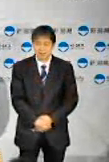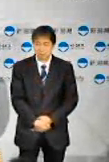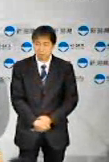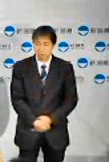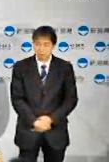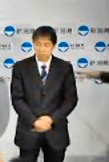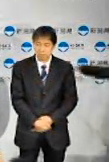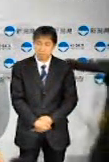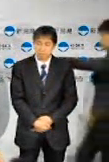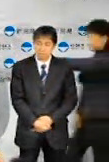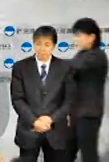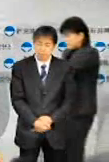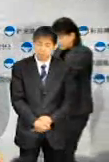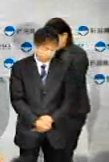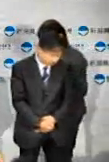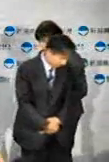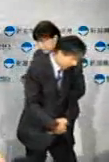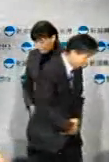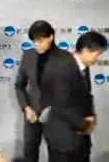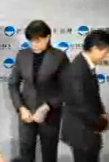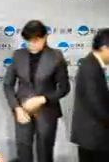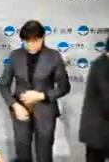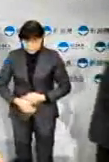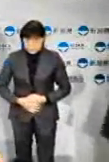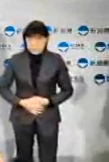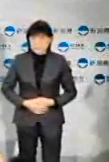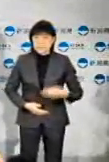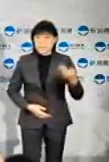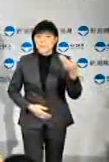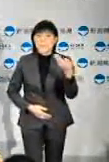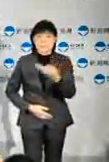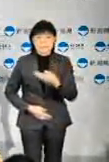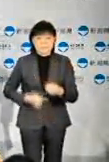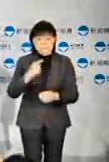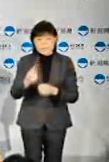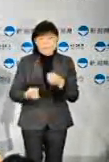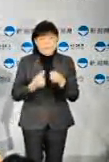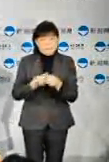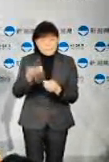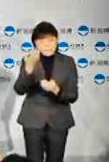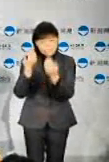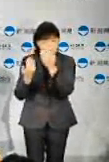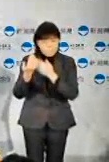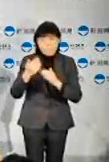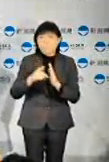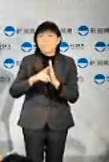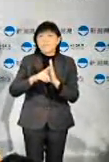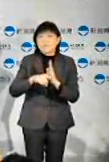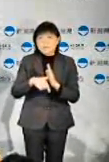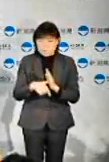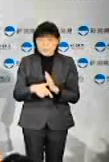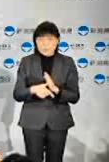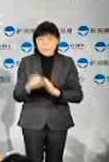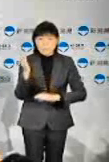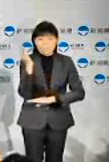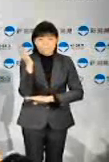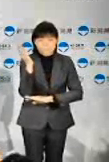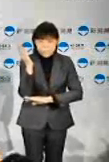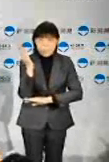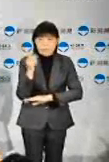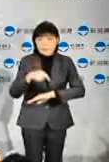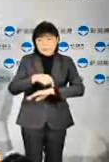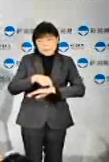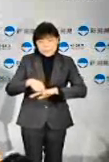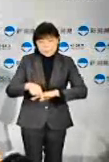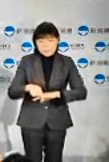はい、新潟日報の福澤です。先ほど1年間を振り返る中で、施策の面で子育て支援に力を入れてき